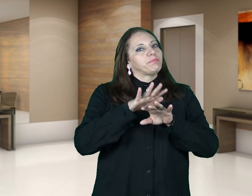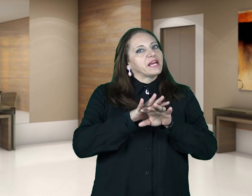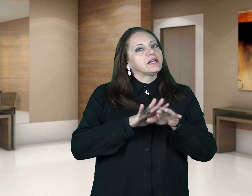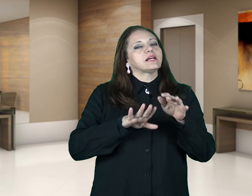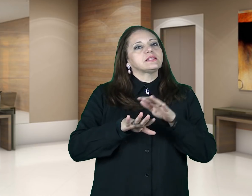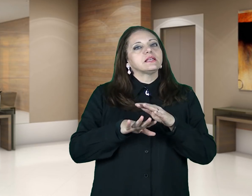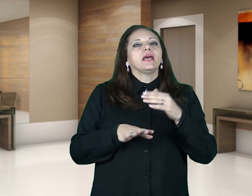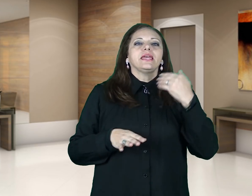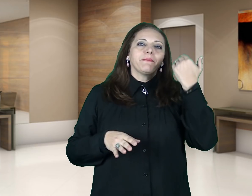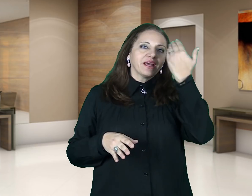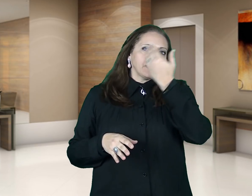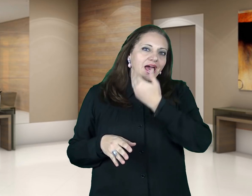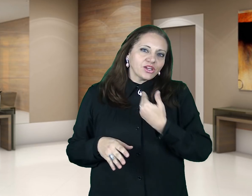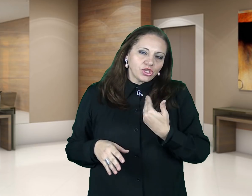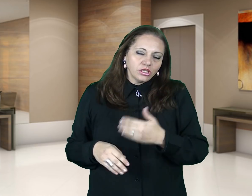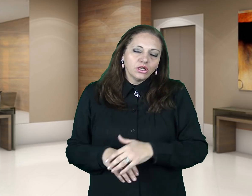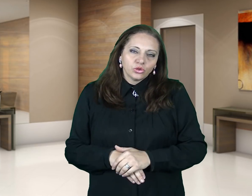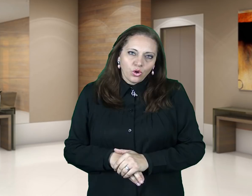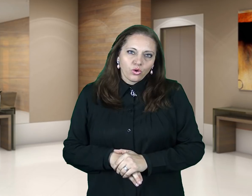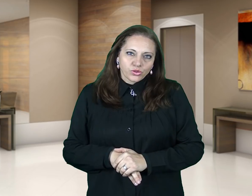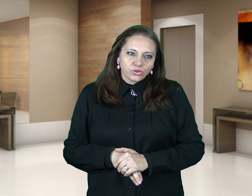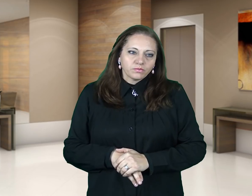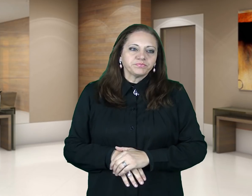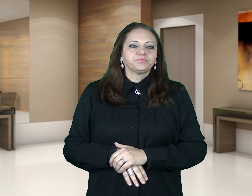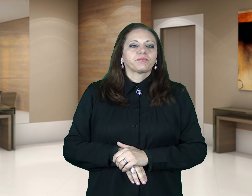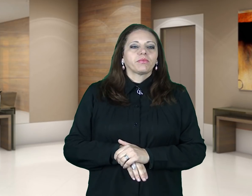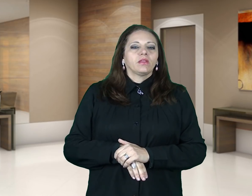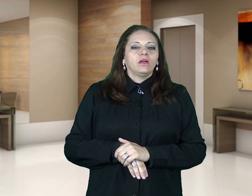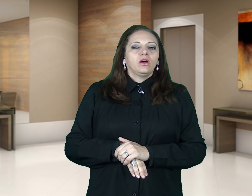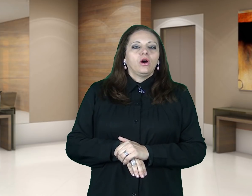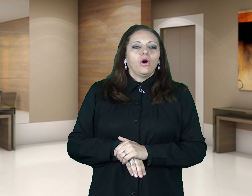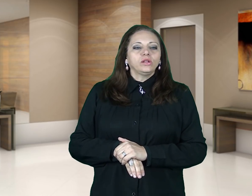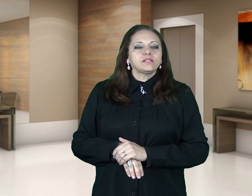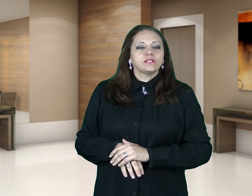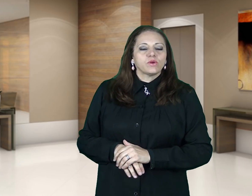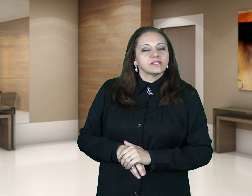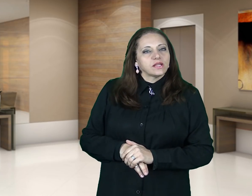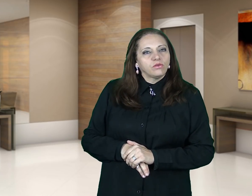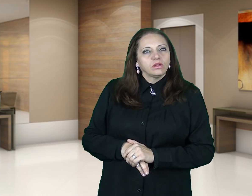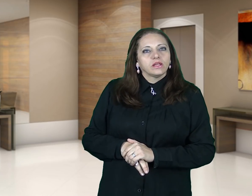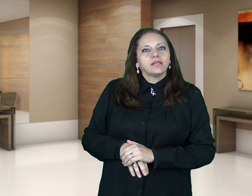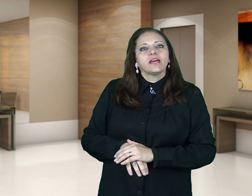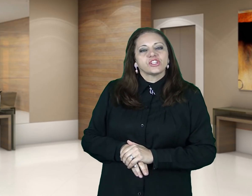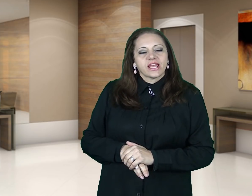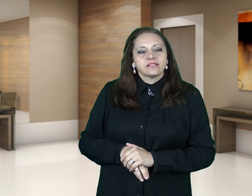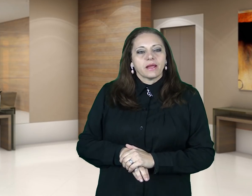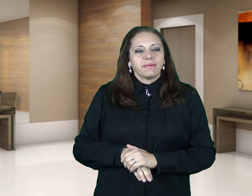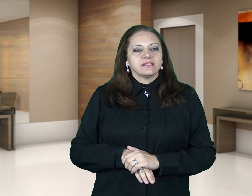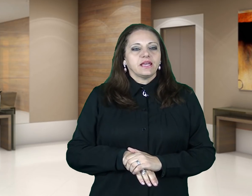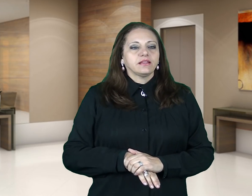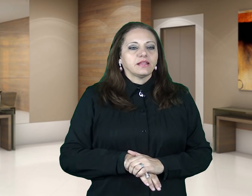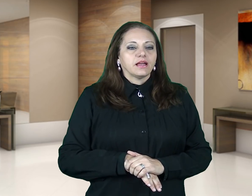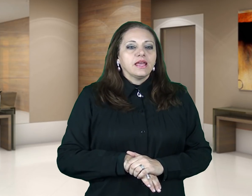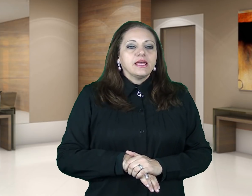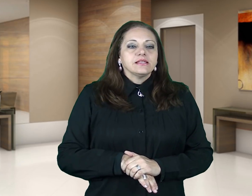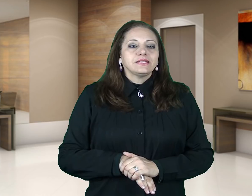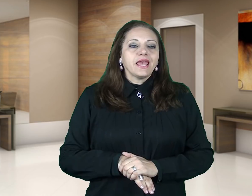luvas brancas e a maquiagem no rosto. Outra situação que a Gesser apresenta, se